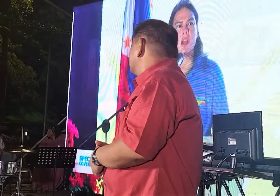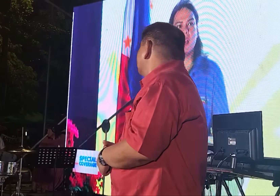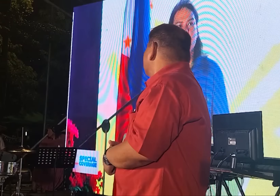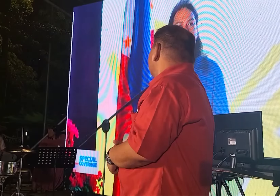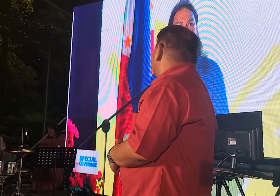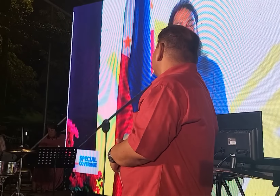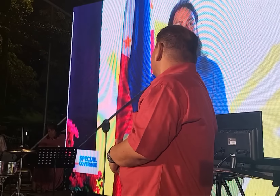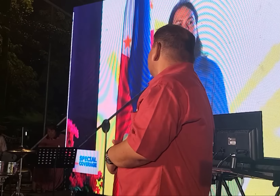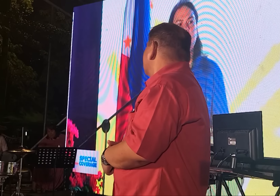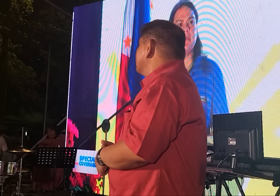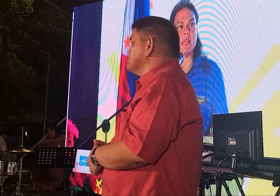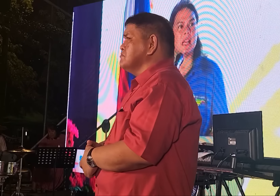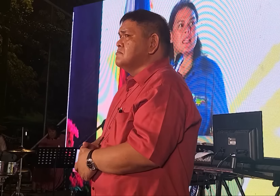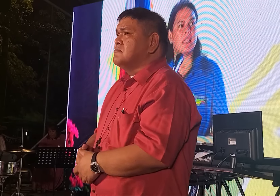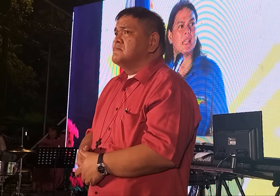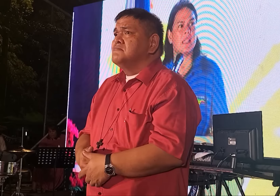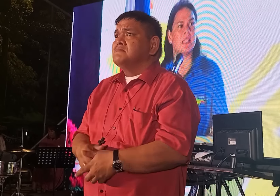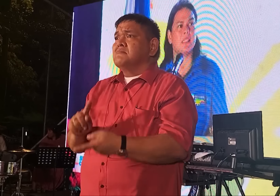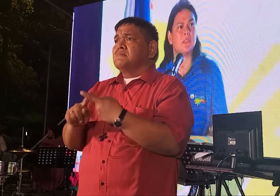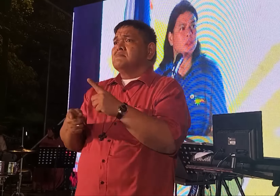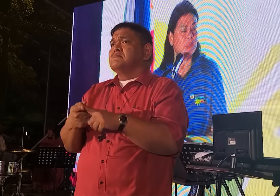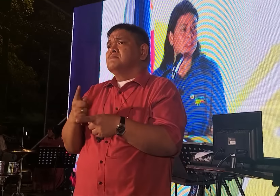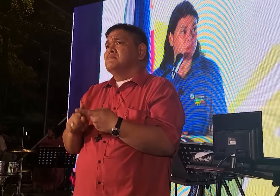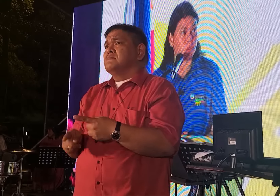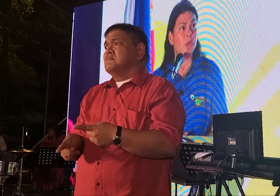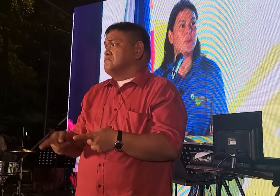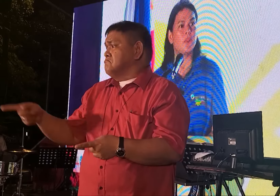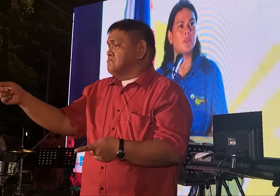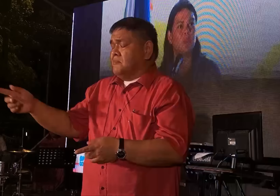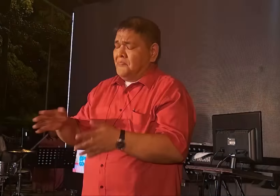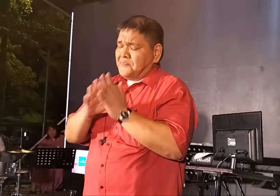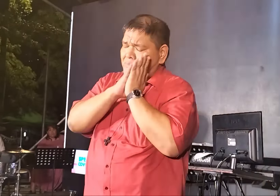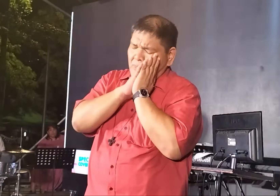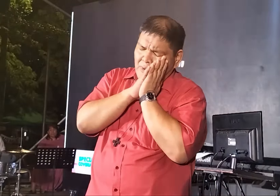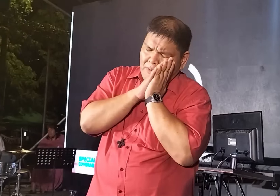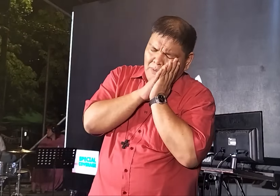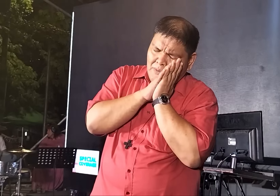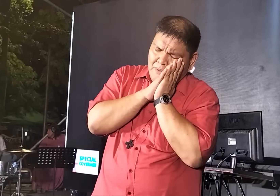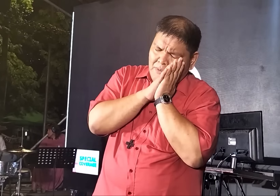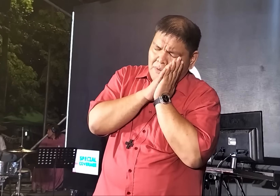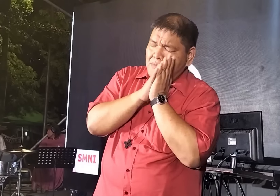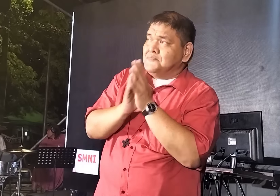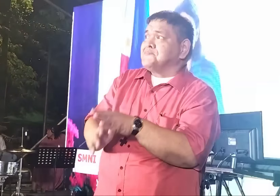kawawa ang mga kaibigan natin na natutulong